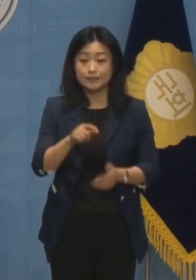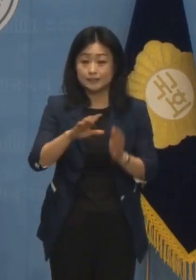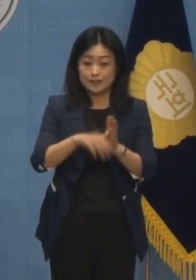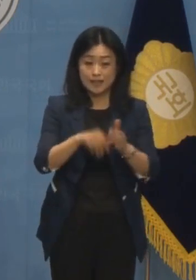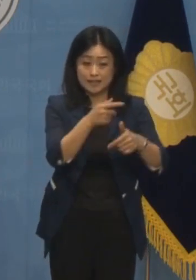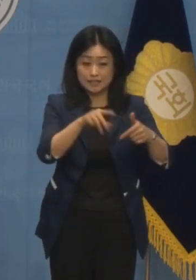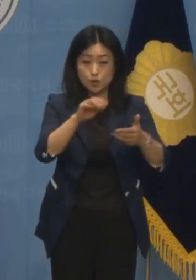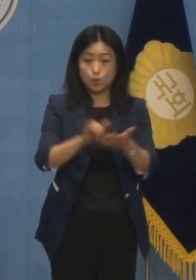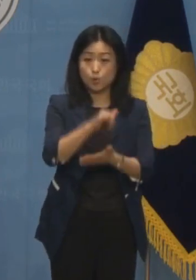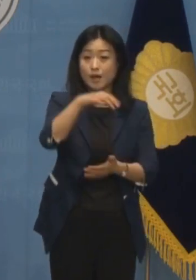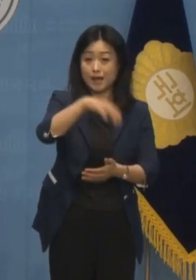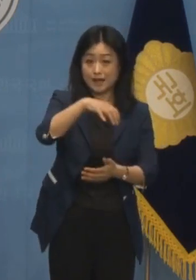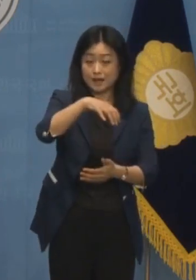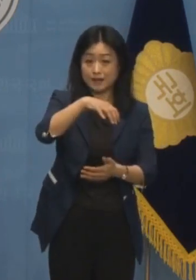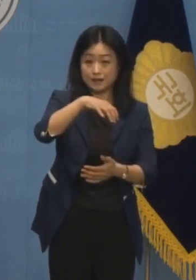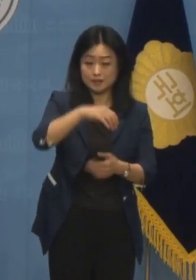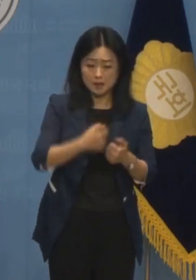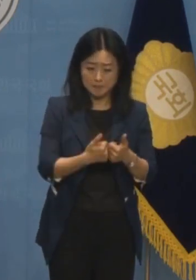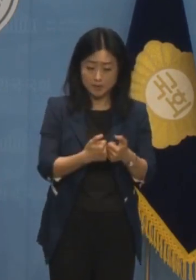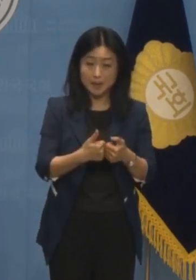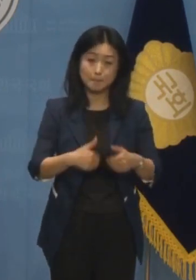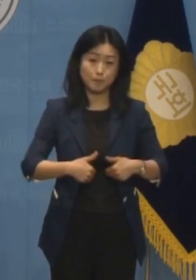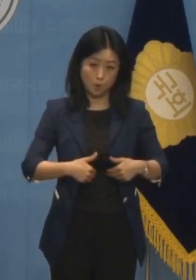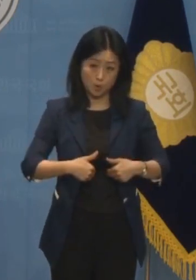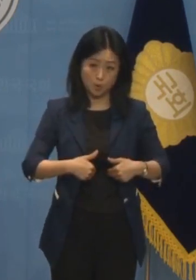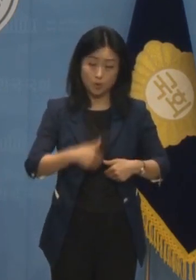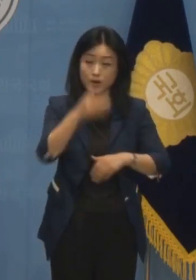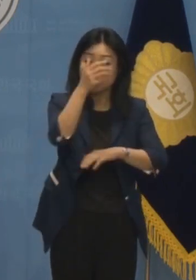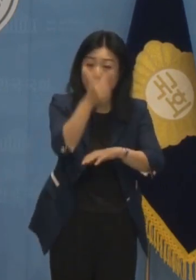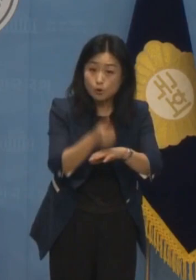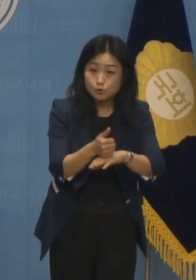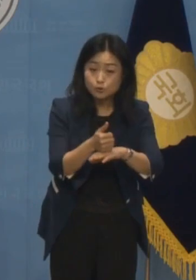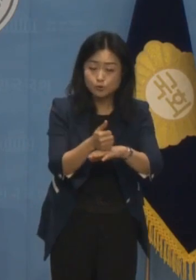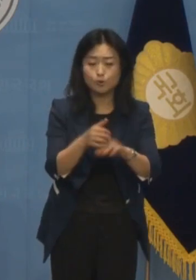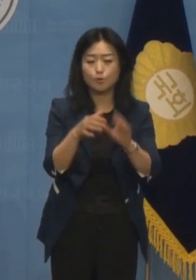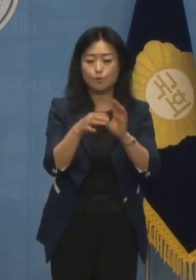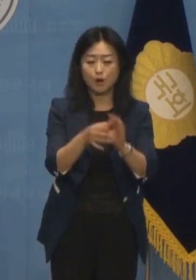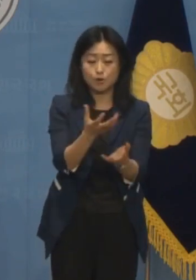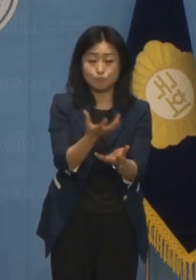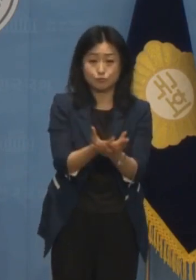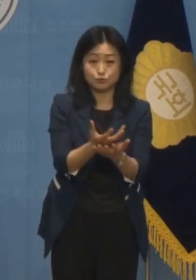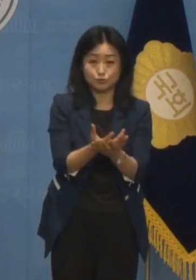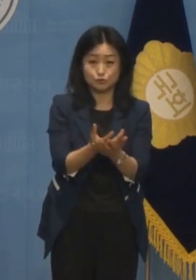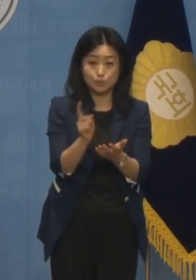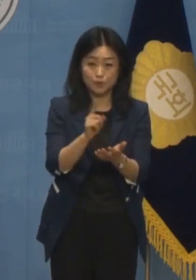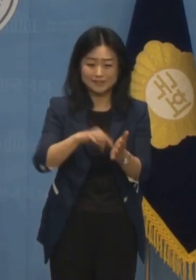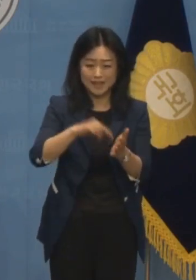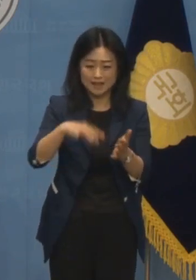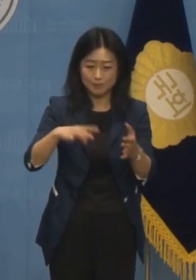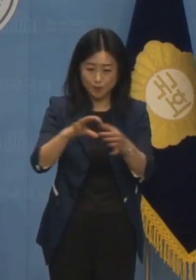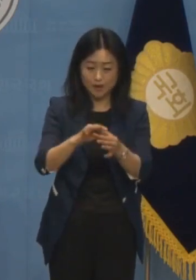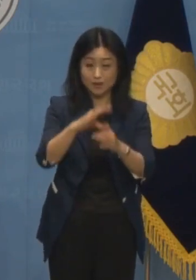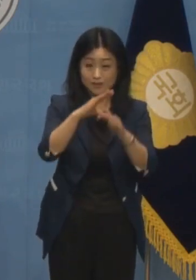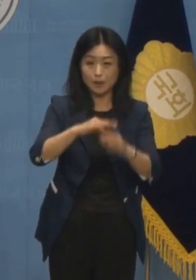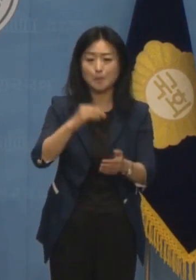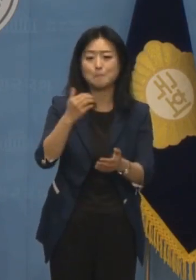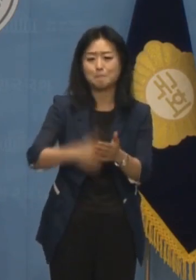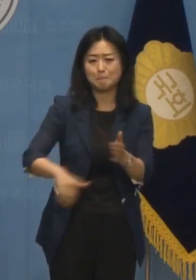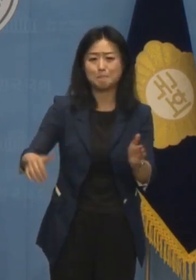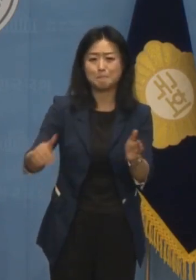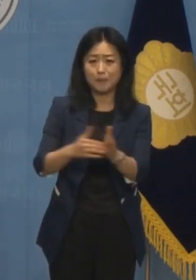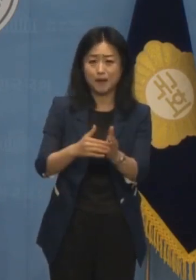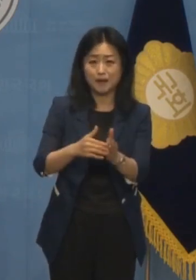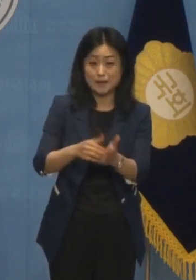인천공항 세관에서도 면담을 요청했고 결과적으로 관련 문구는 삭제되었습니다